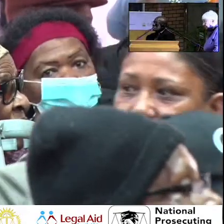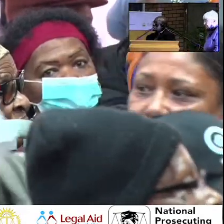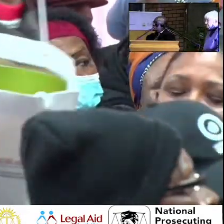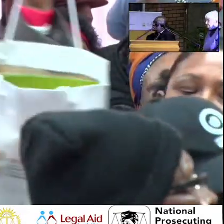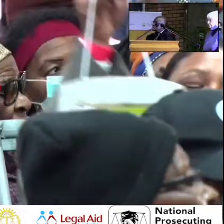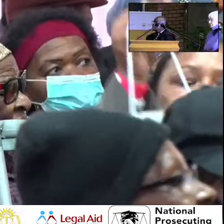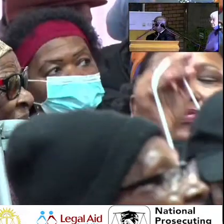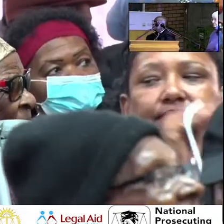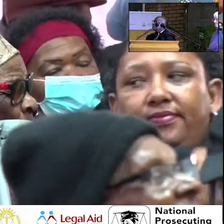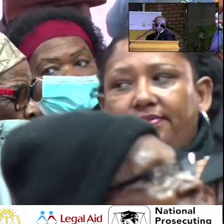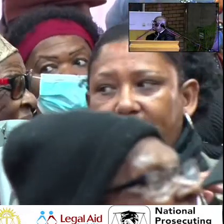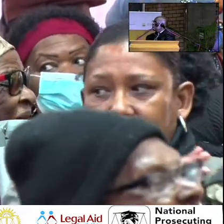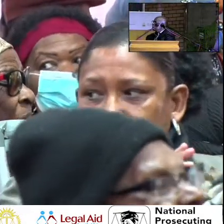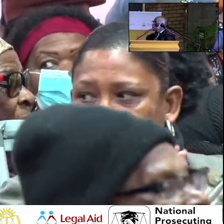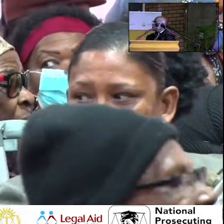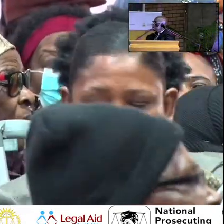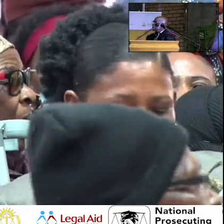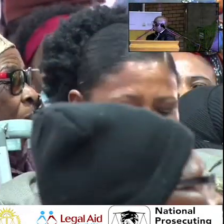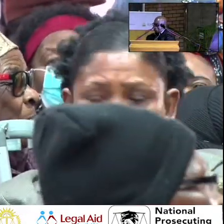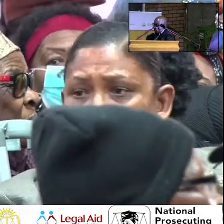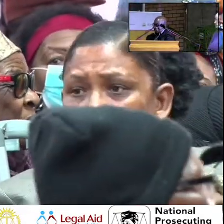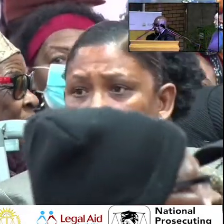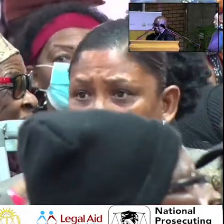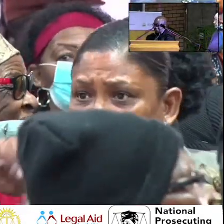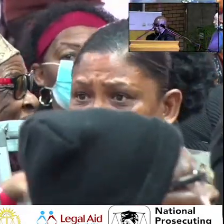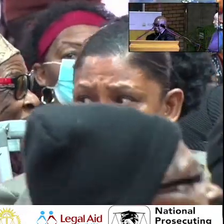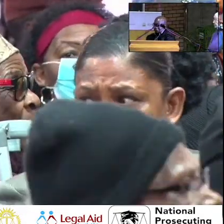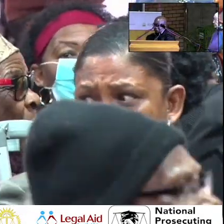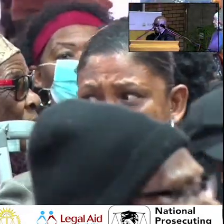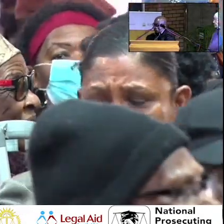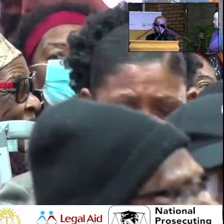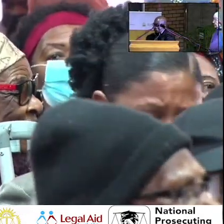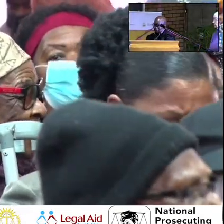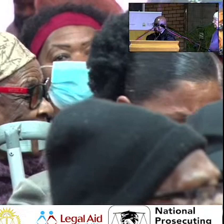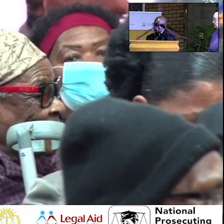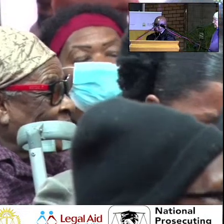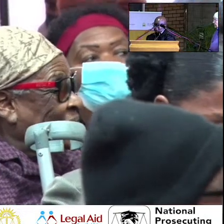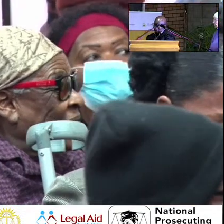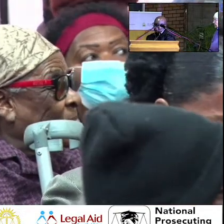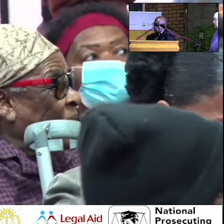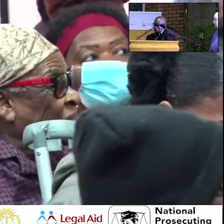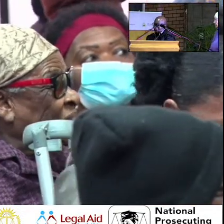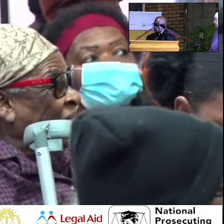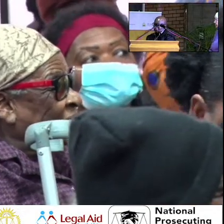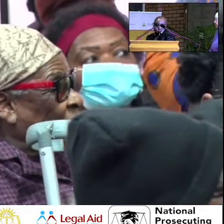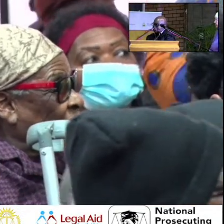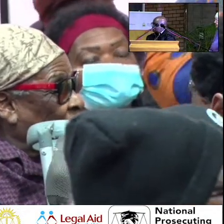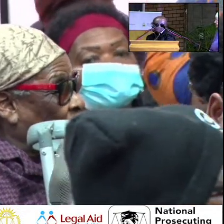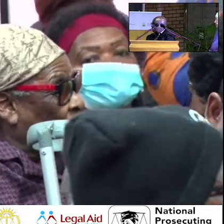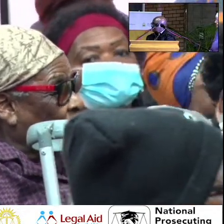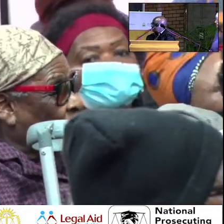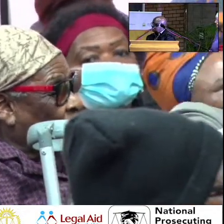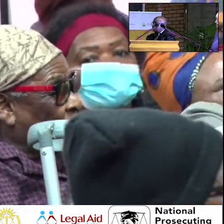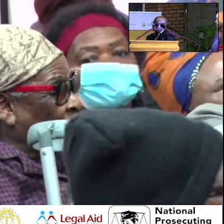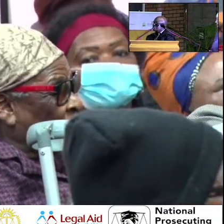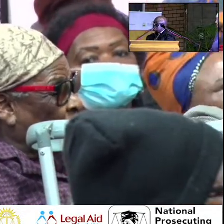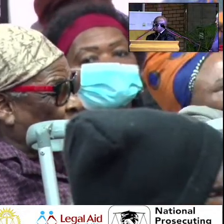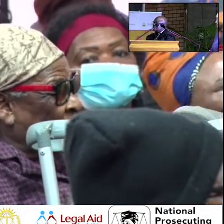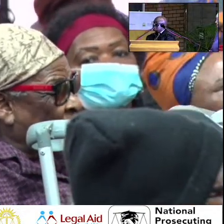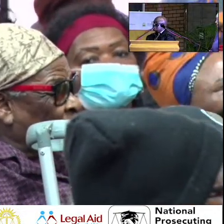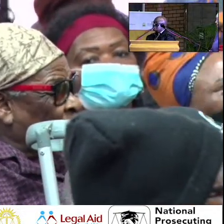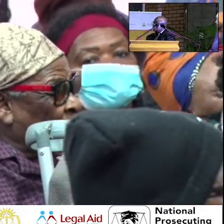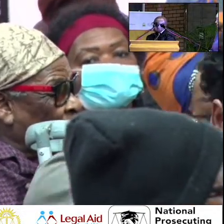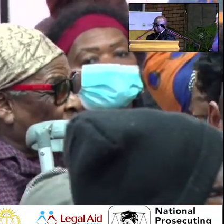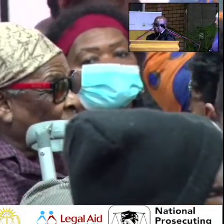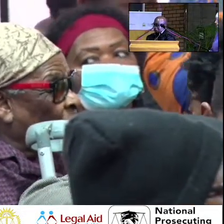zaphela neefestile yocango amacango alo aphuma iifestile abolile ndicela amancedo ndandile kulaa ndawo